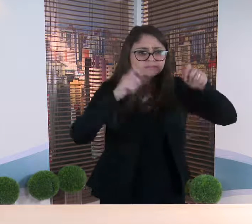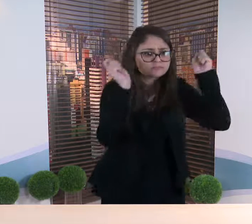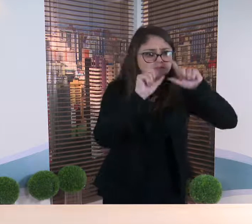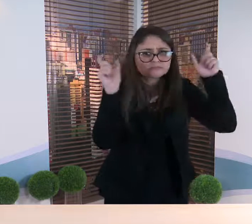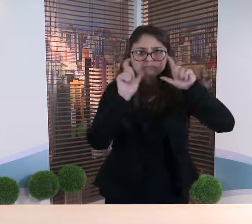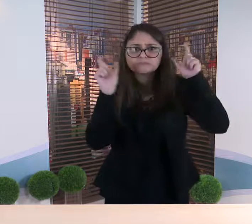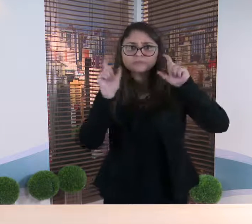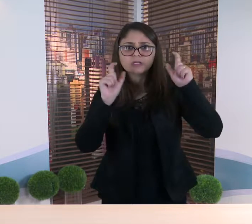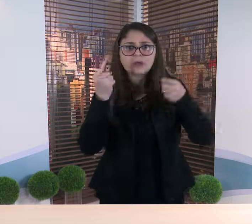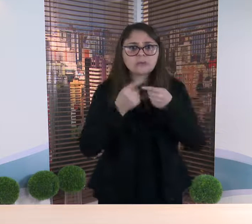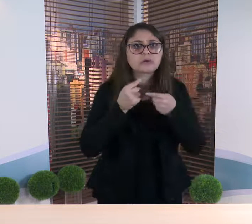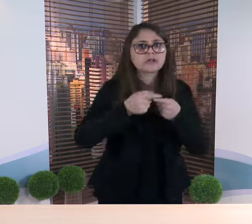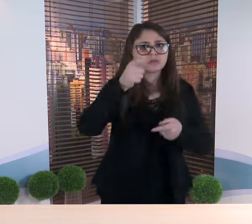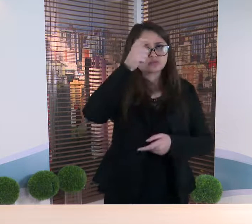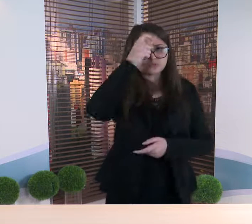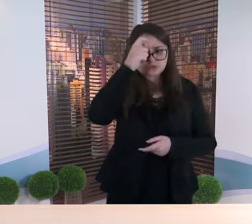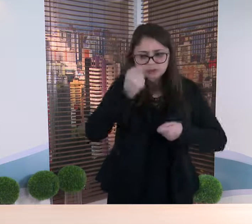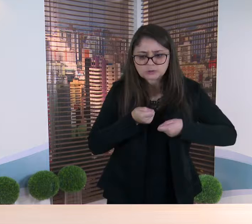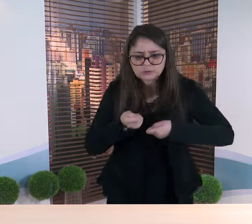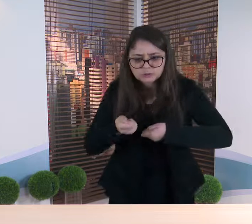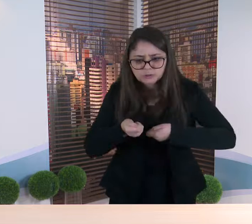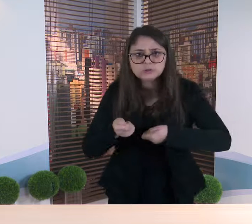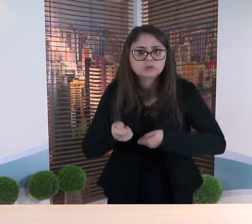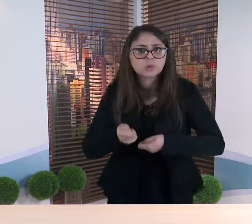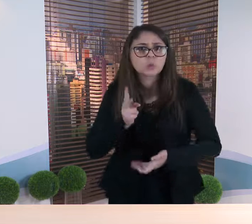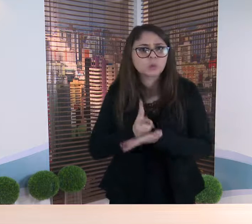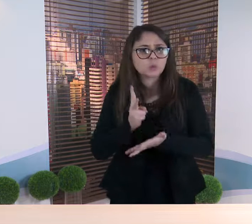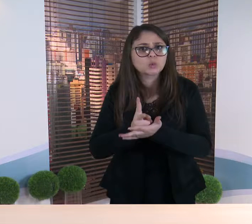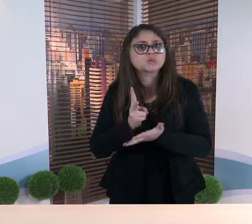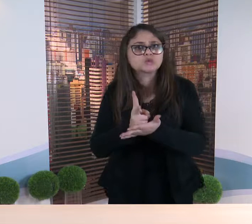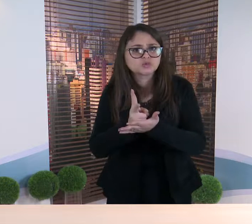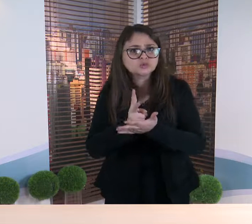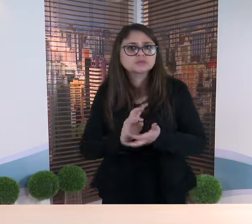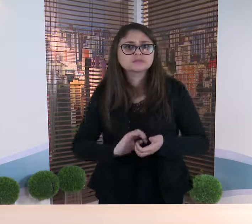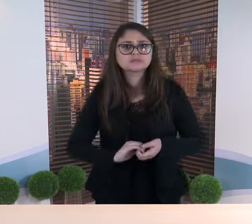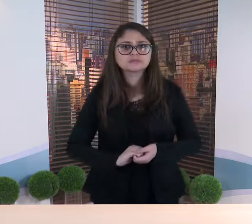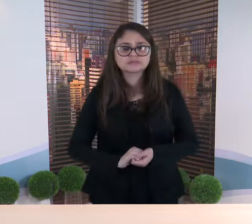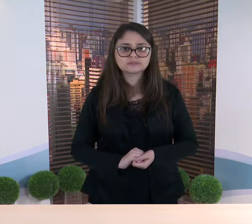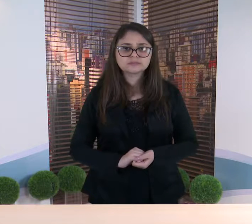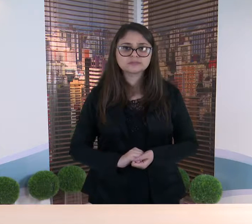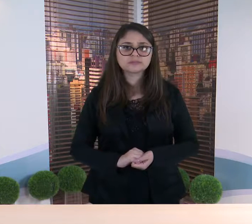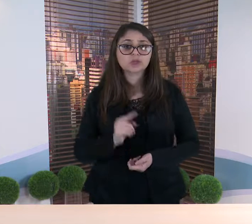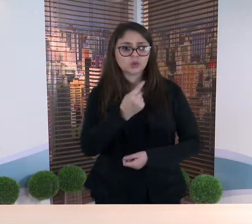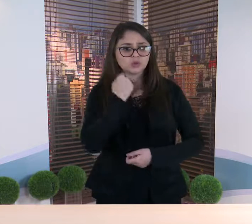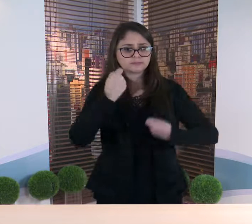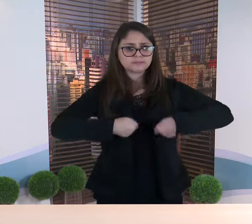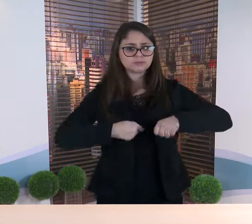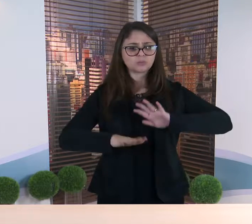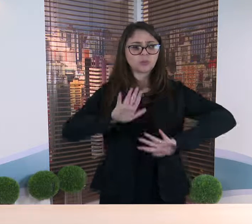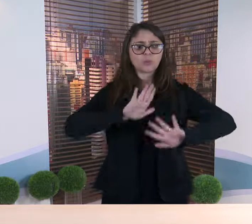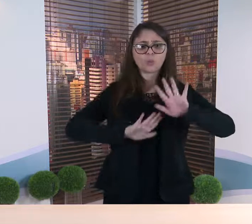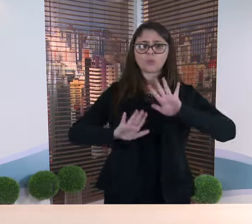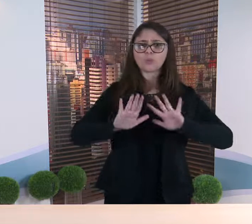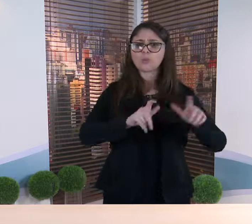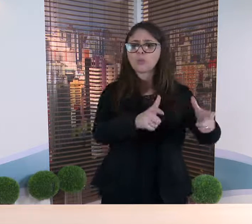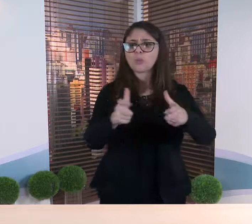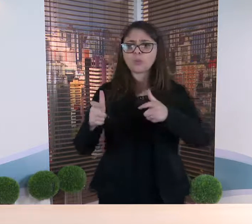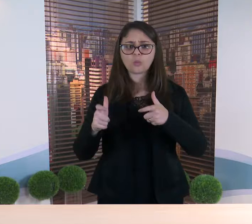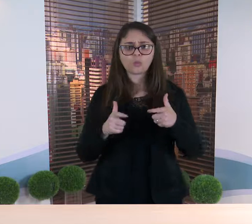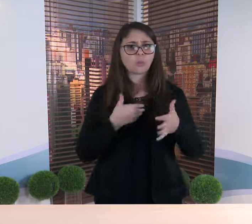ficar atentos, pois o adversário ainda está à solta. devemos tomar cuidado onde estivermos.